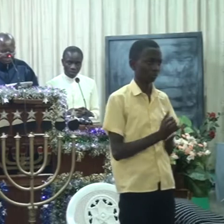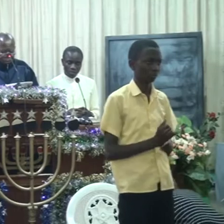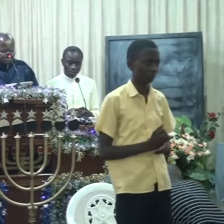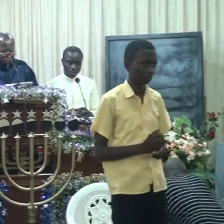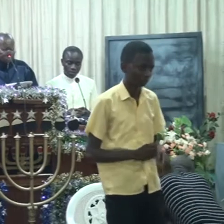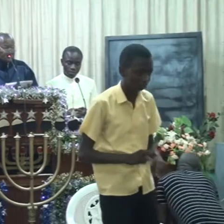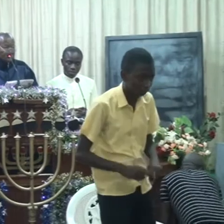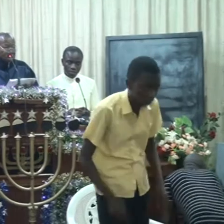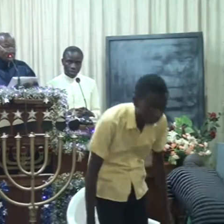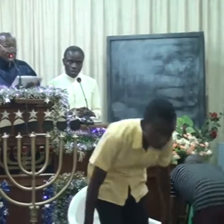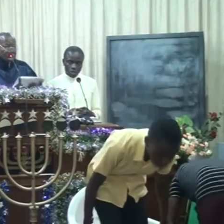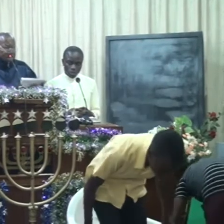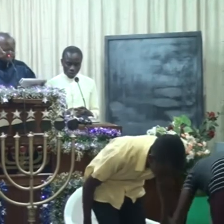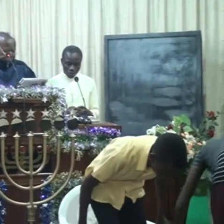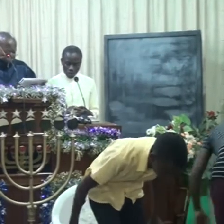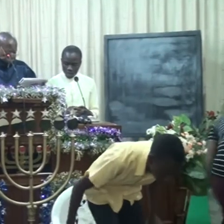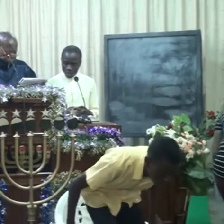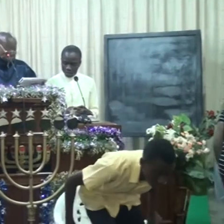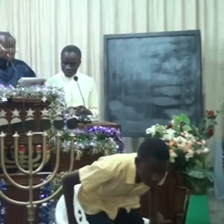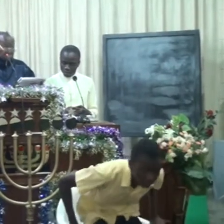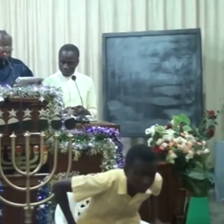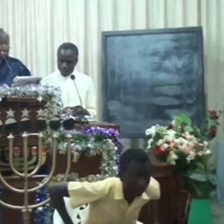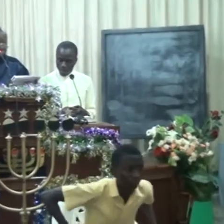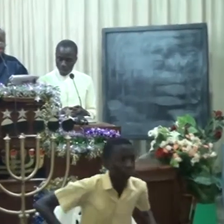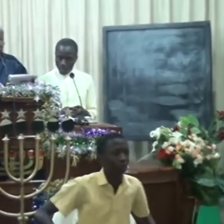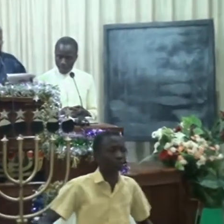Amen. Nous pouvons nous asseoir.